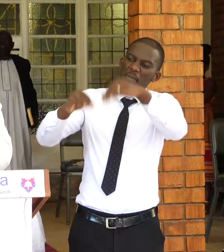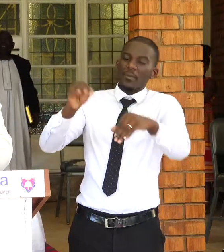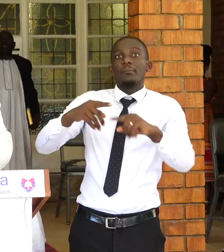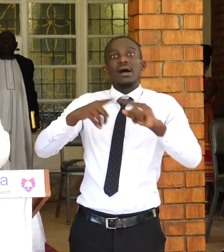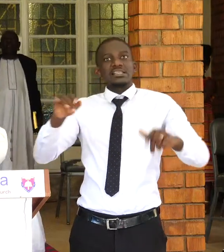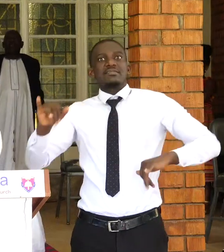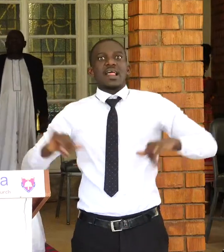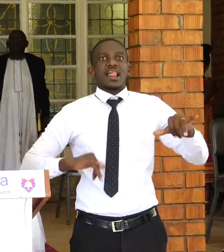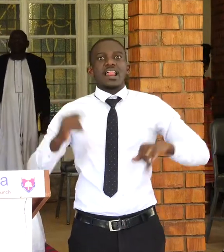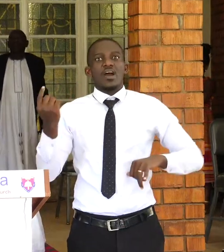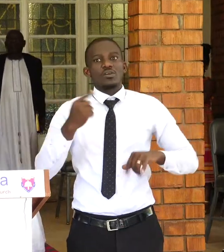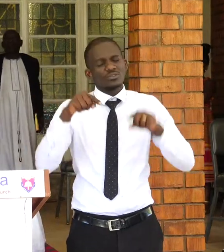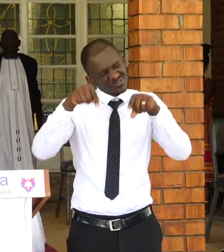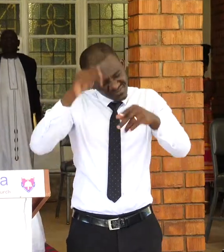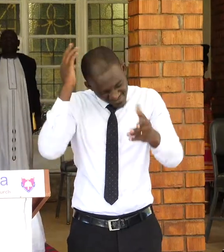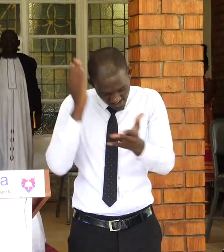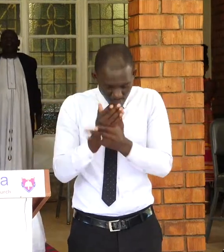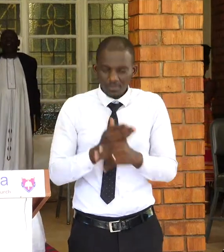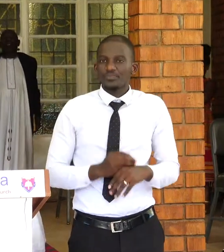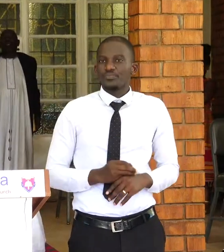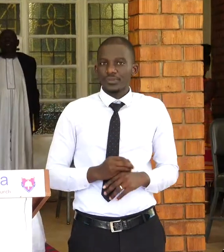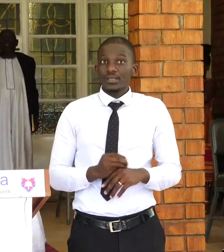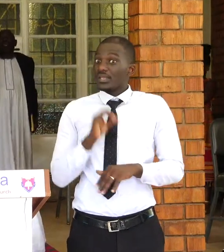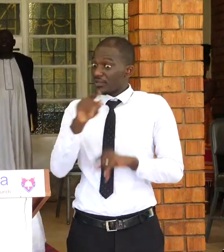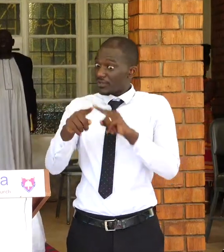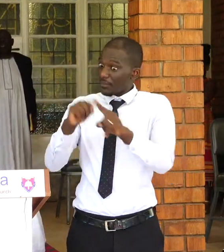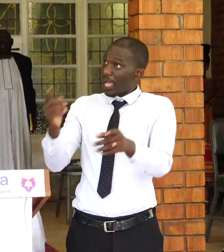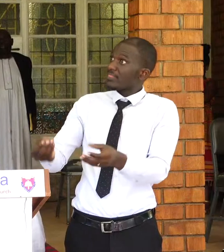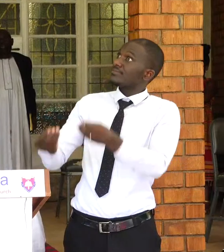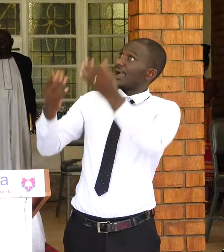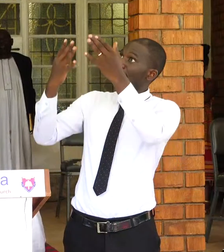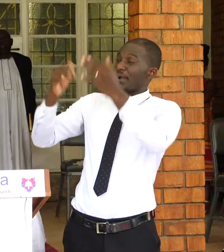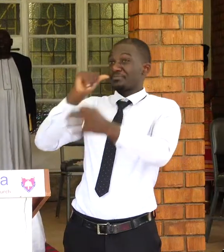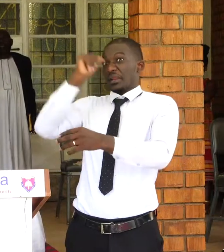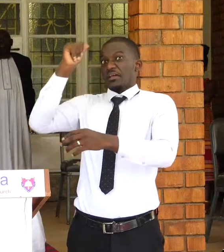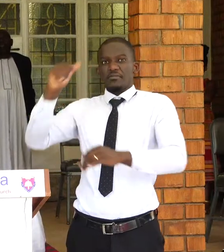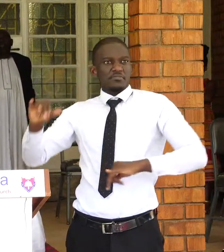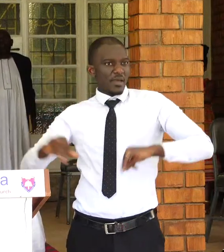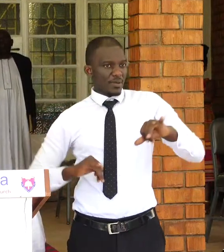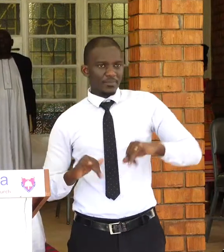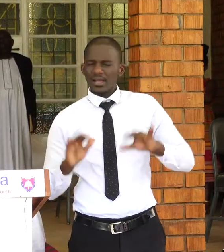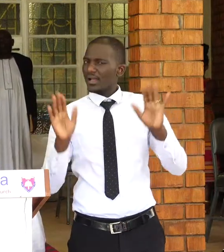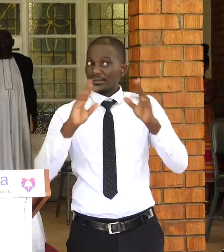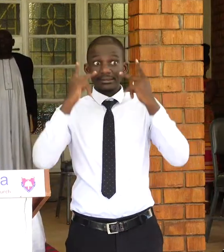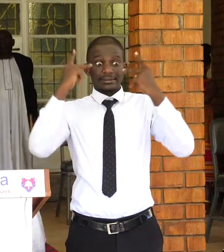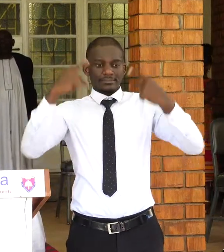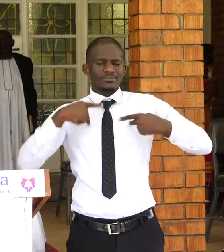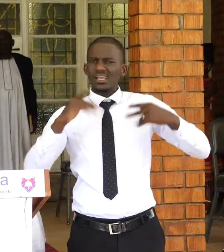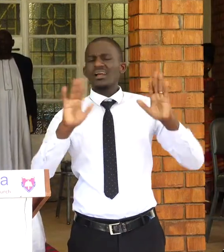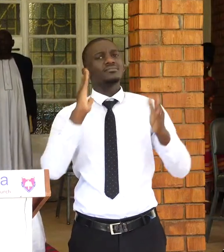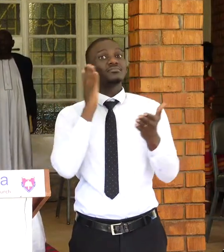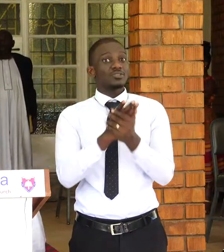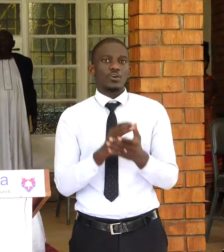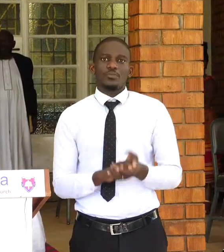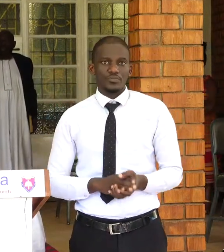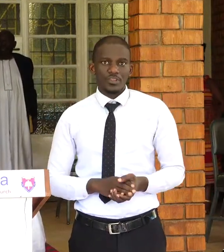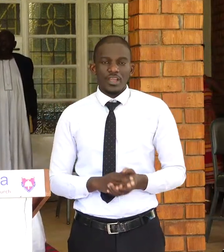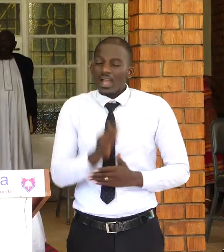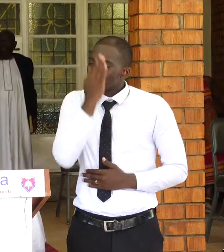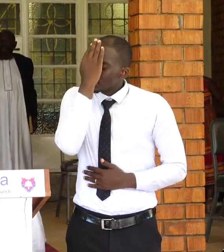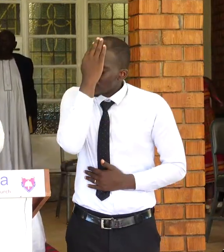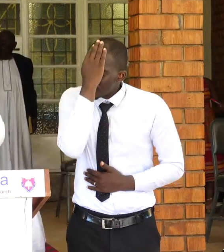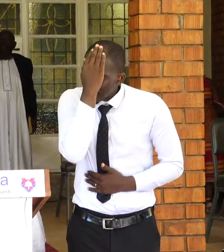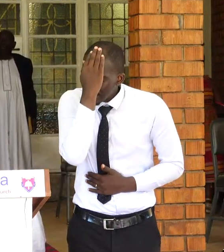ekkomo. Bw'oba obadde omu ku abo abakola saddaaka nga za malala, alo, ogenda ziteekako ekkomo. Ogondere Katonda